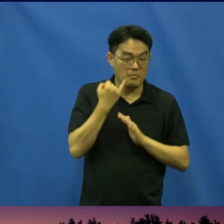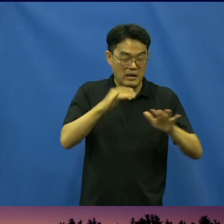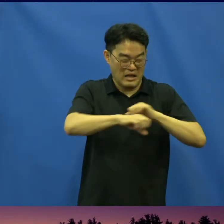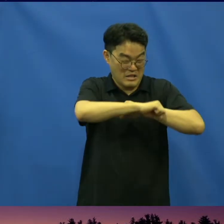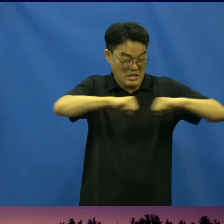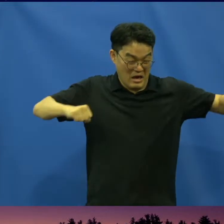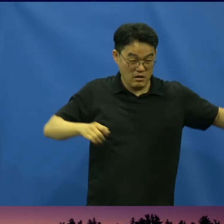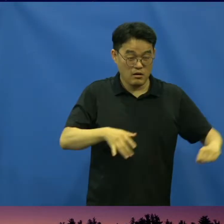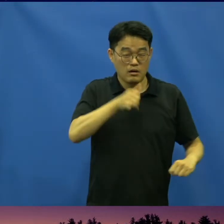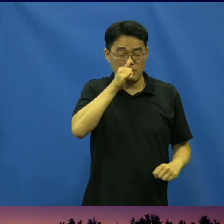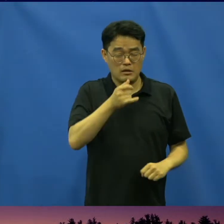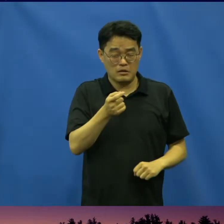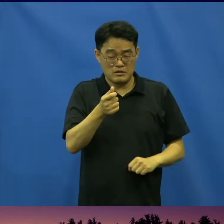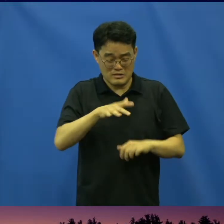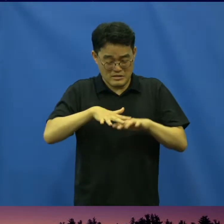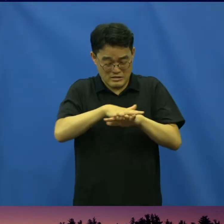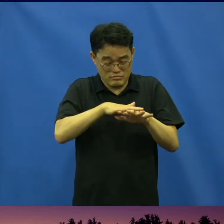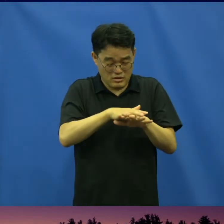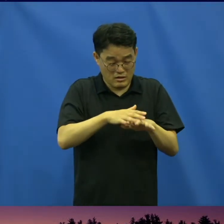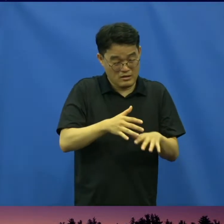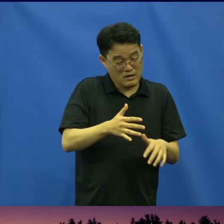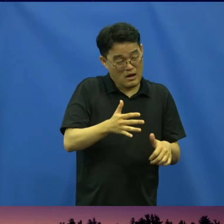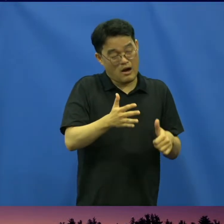갇혀가지고, 그죠?